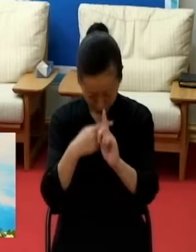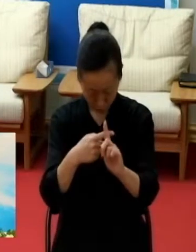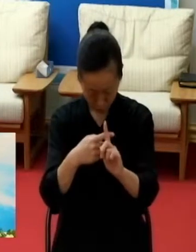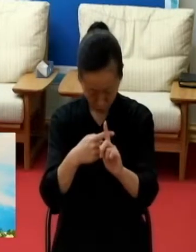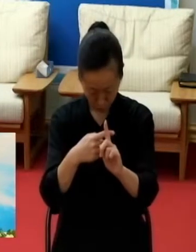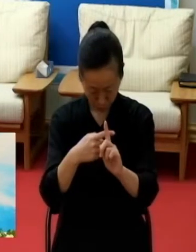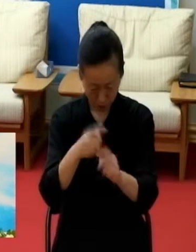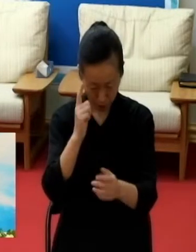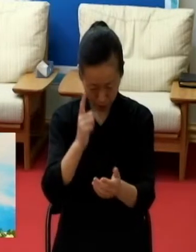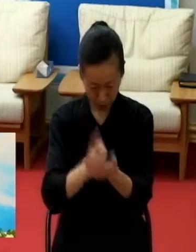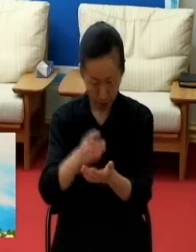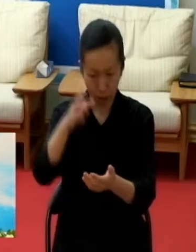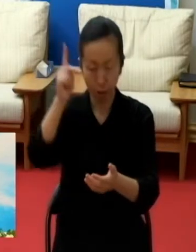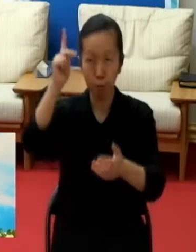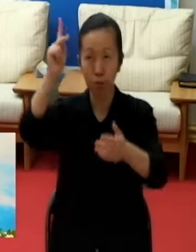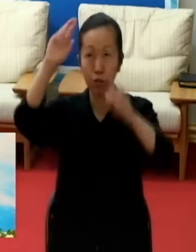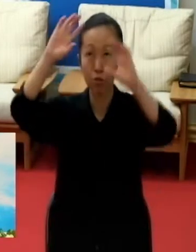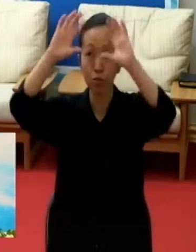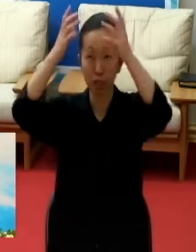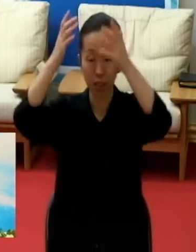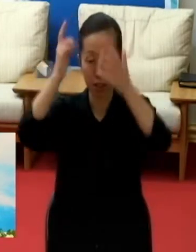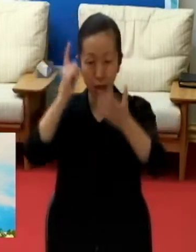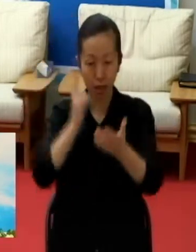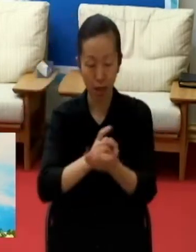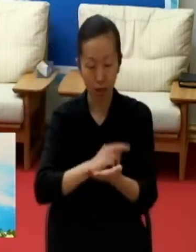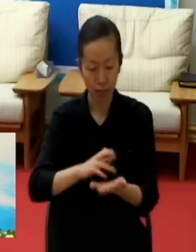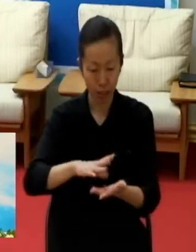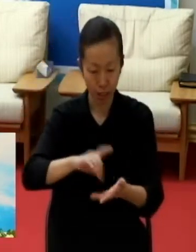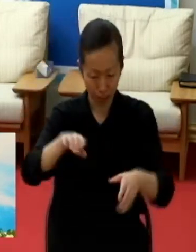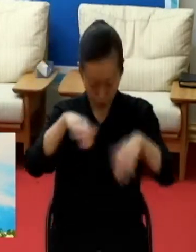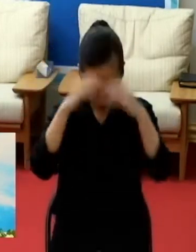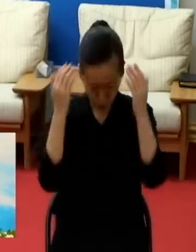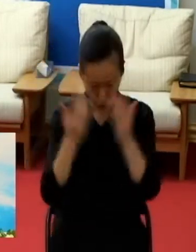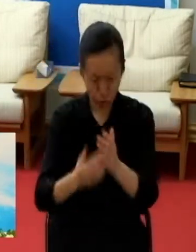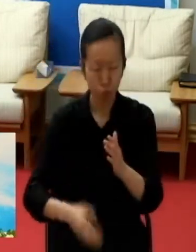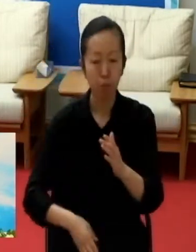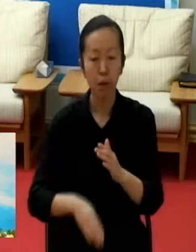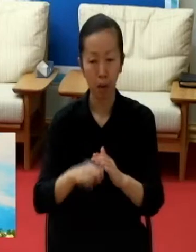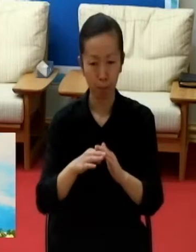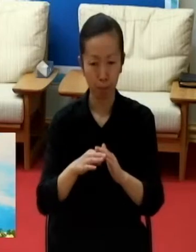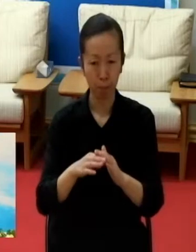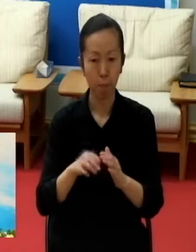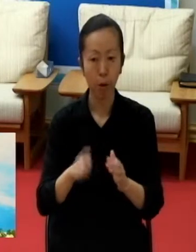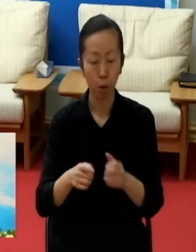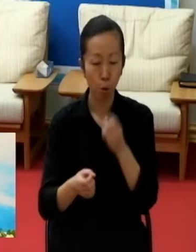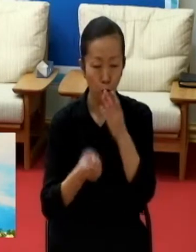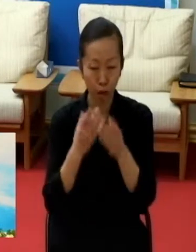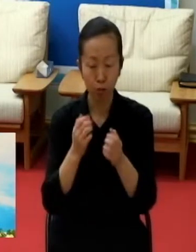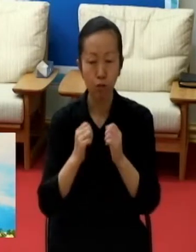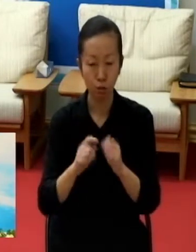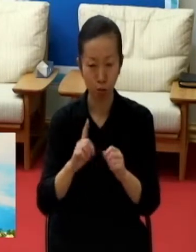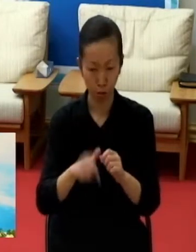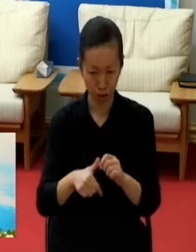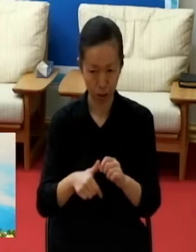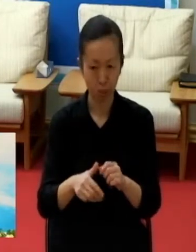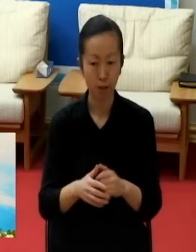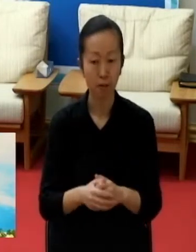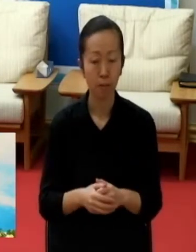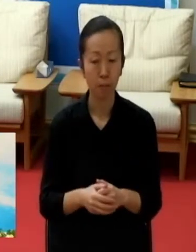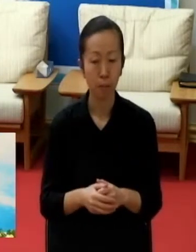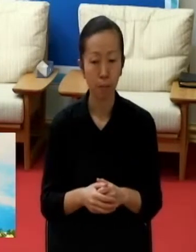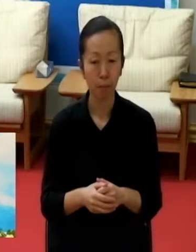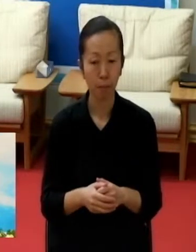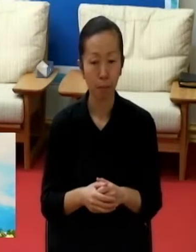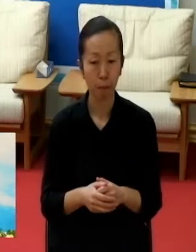오직 하나님 나라, ただ神の御国 오직 성령 충만 ただ聖霊充満 이것을 고백할 때 それを告白すると 그 き 자리에서 하나님